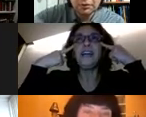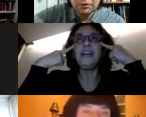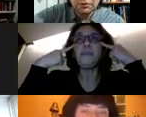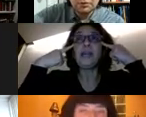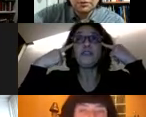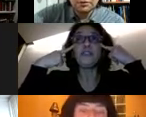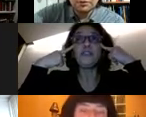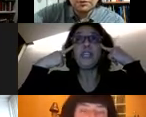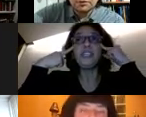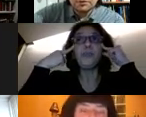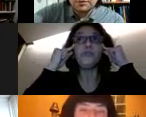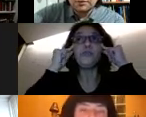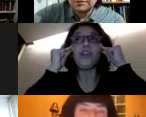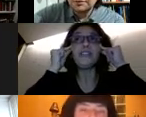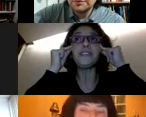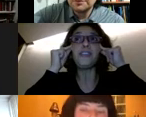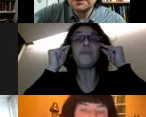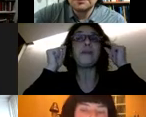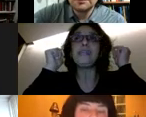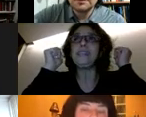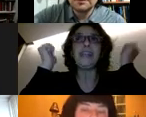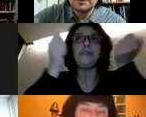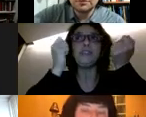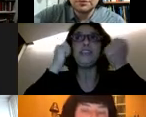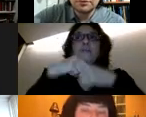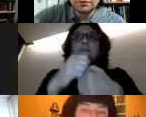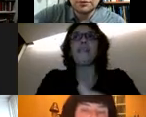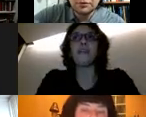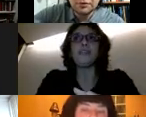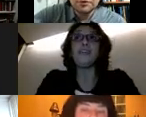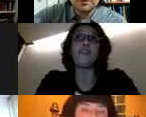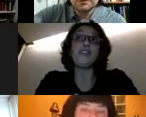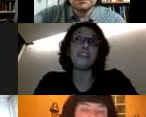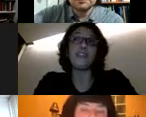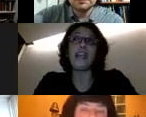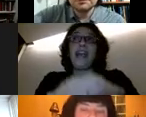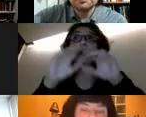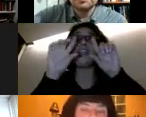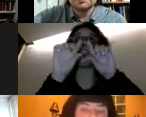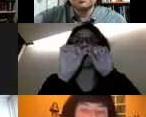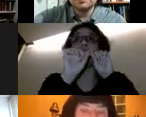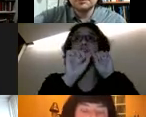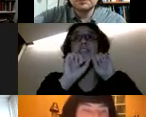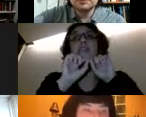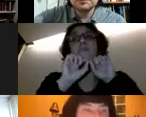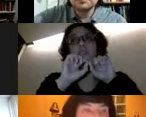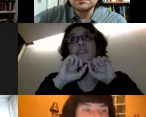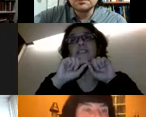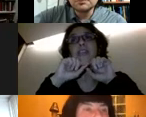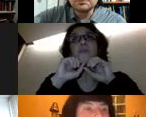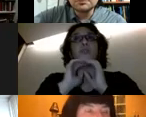es, para nosotros en este minuto, ha sido de gran importancia para dar cuenta de los relacionales. Hago la relación, y